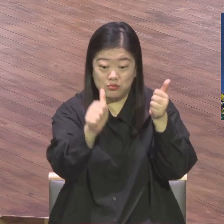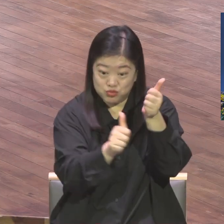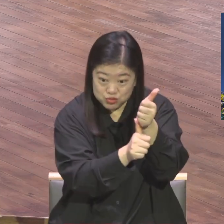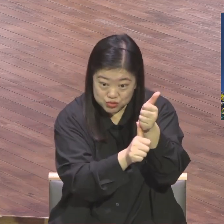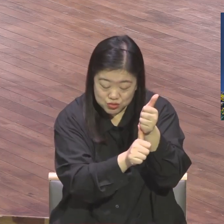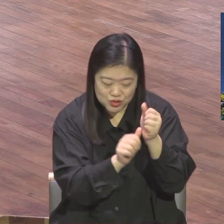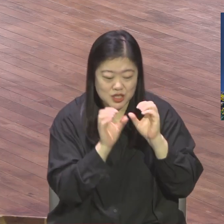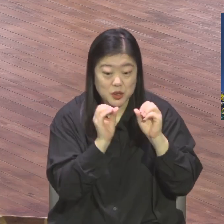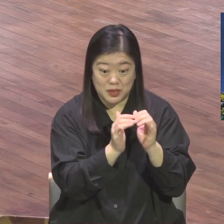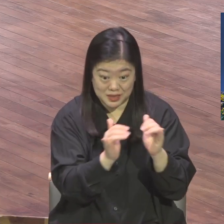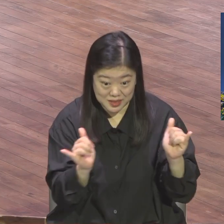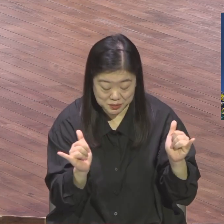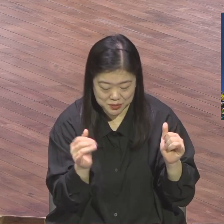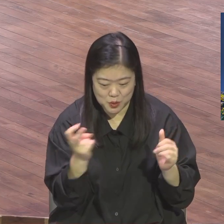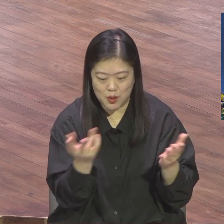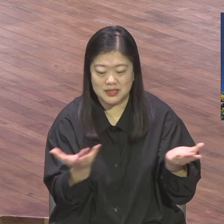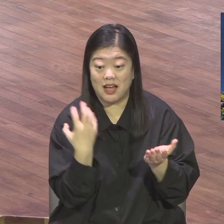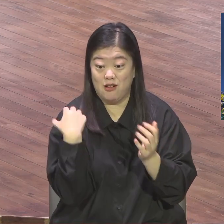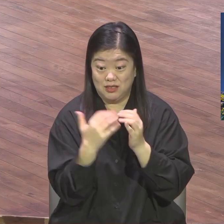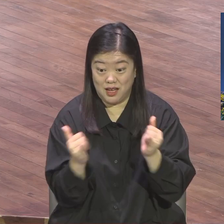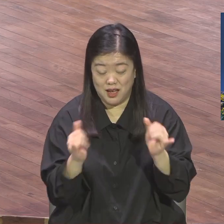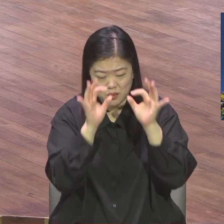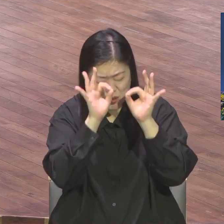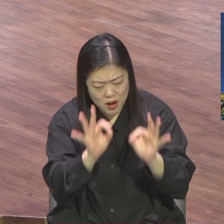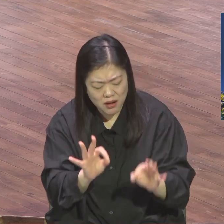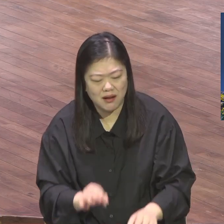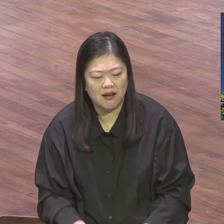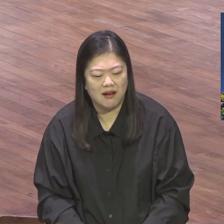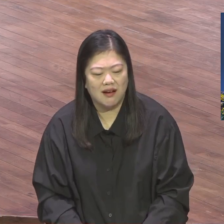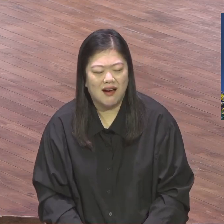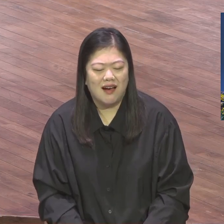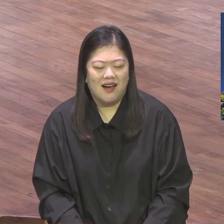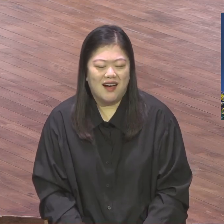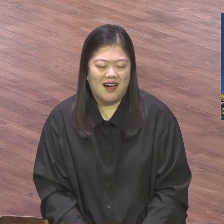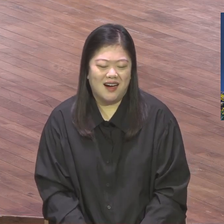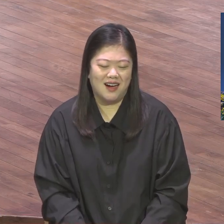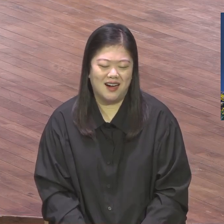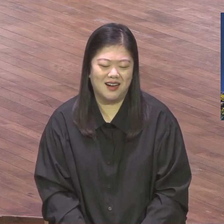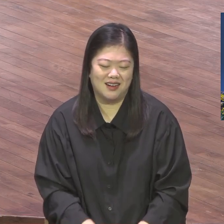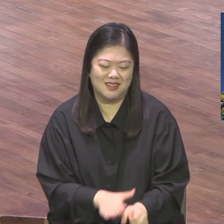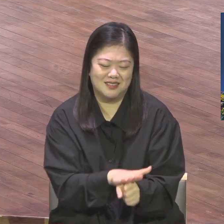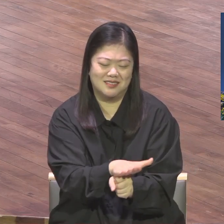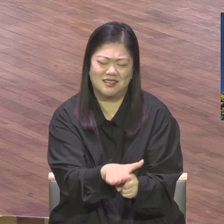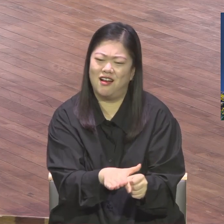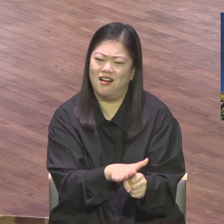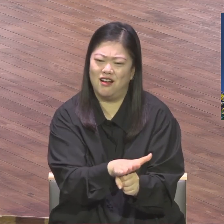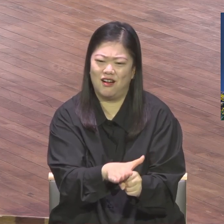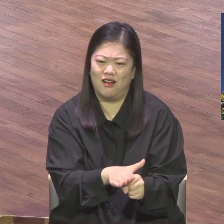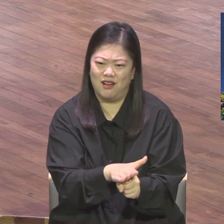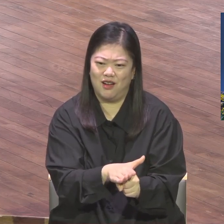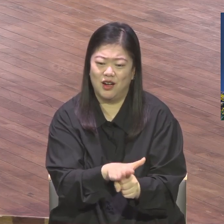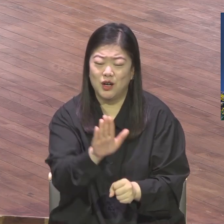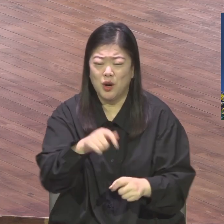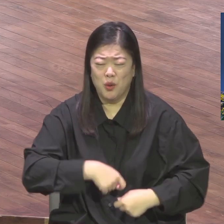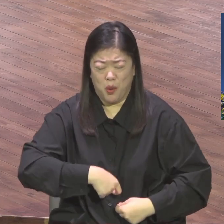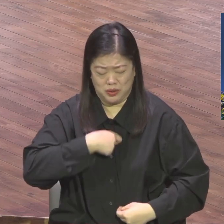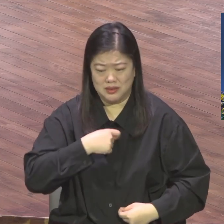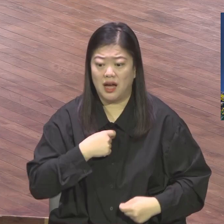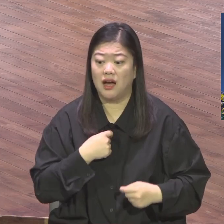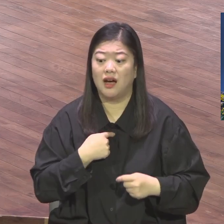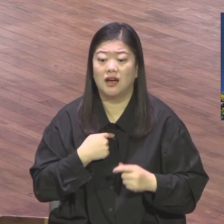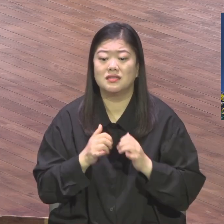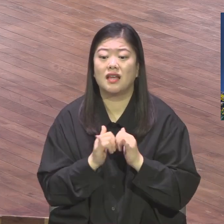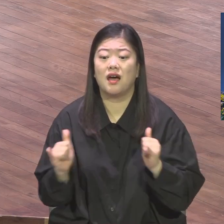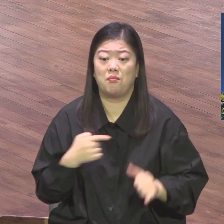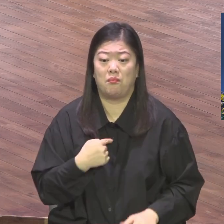진짜로 너무 고맙고 감사하고. 아, 이 완악한 목사도 동기빡 가지고 그런데